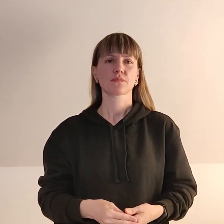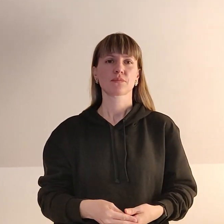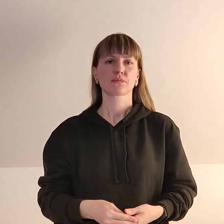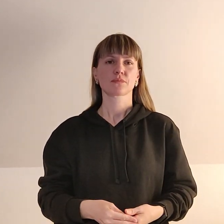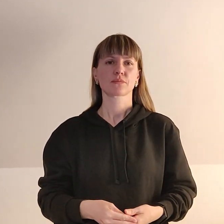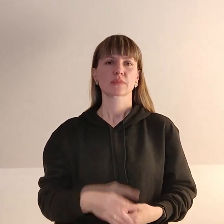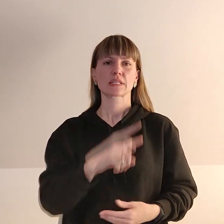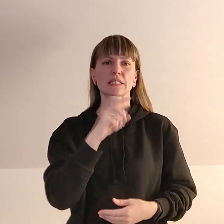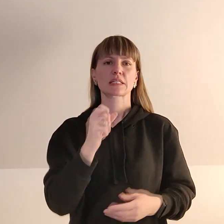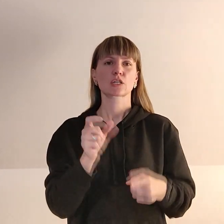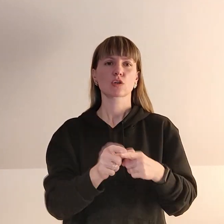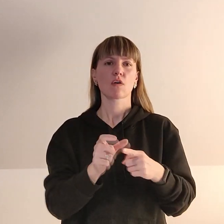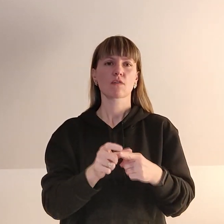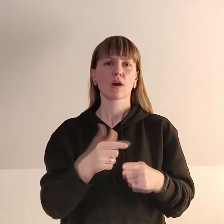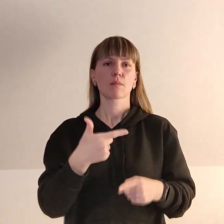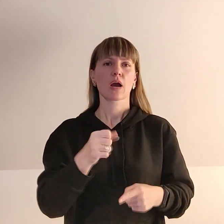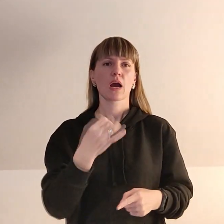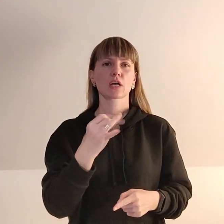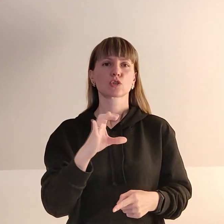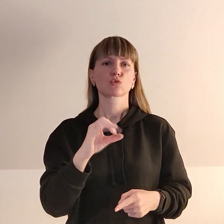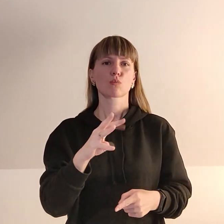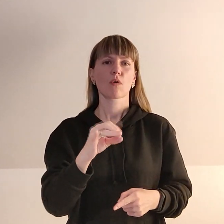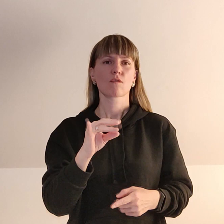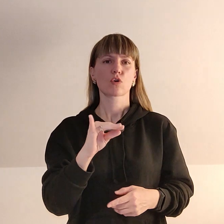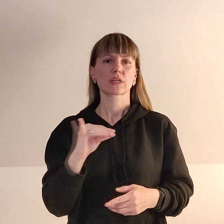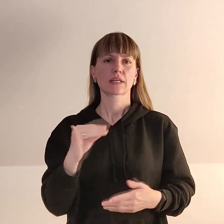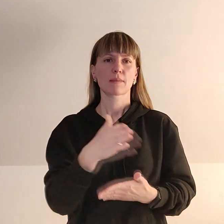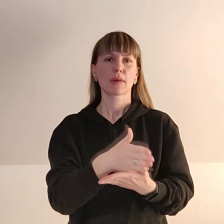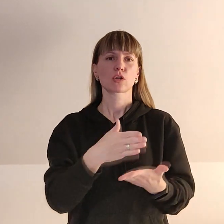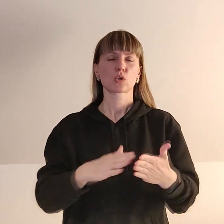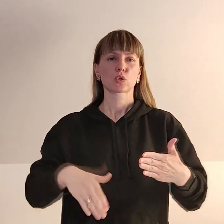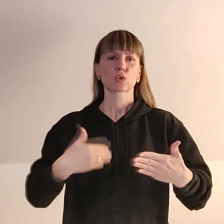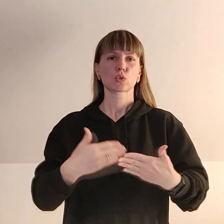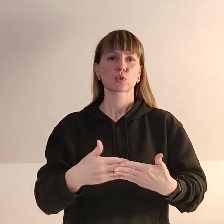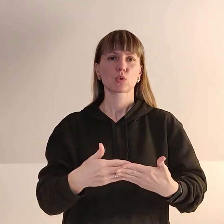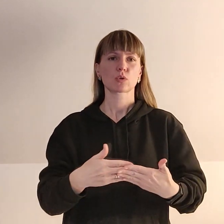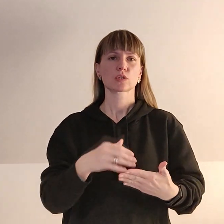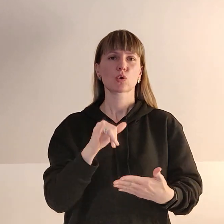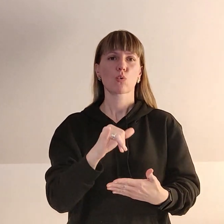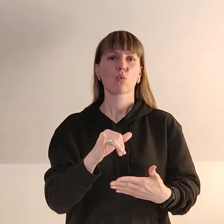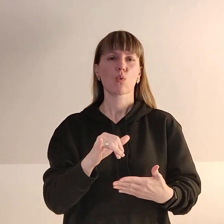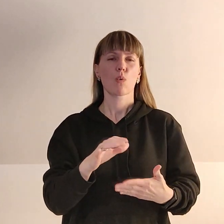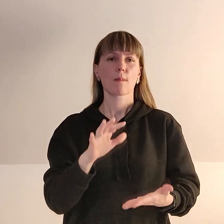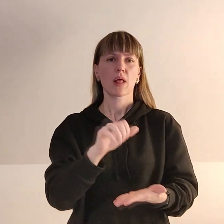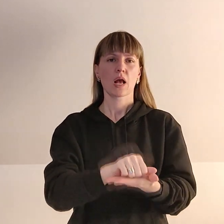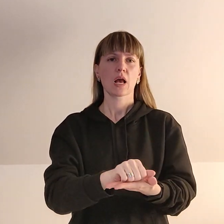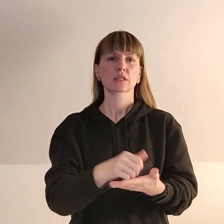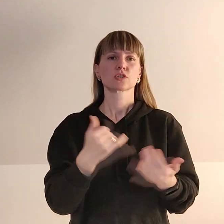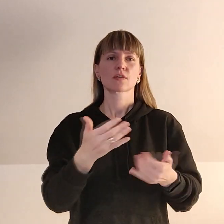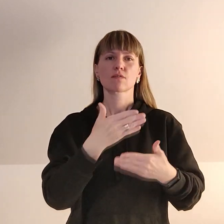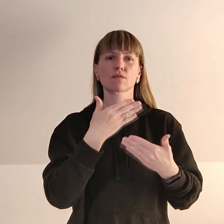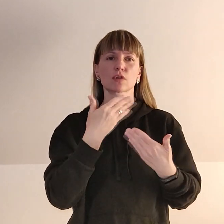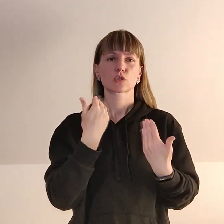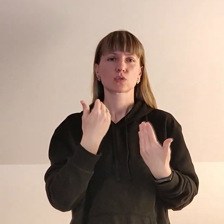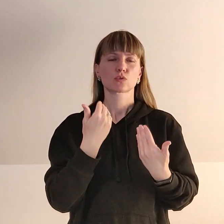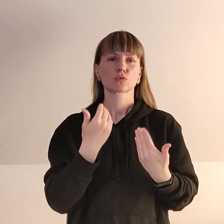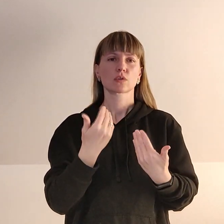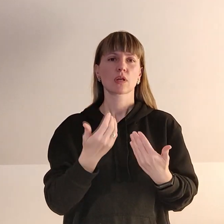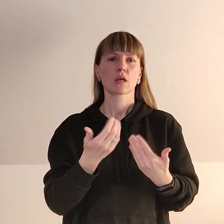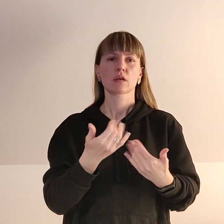За словами Ольги Гайсумової, Мелітополь досі перебуває в блокаді. Нині відчутний дефіцит продукції.